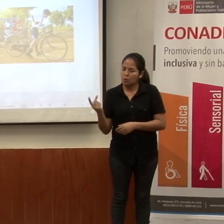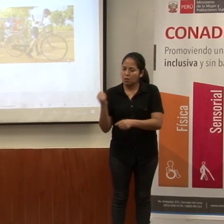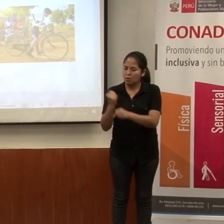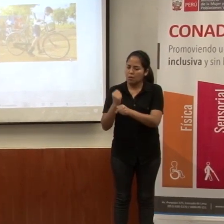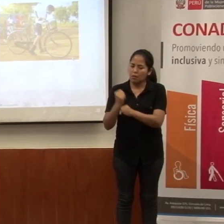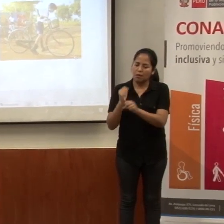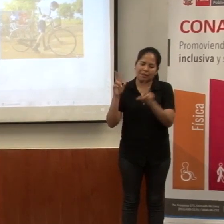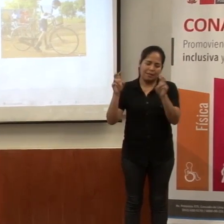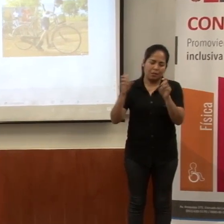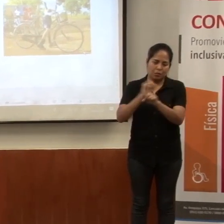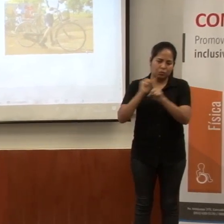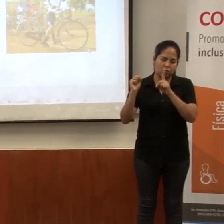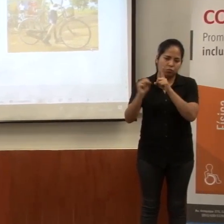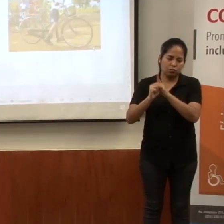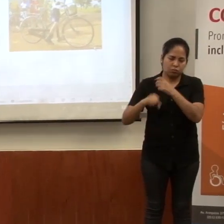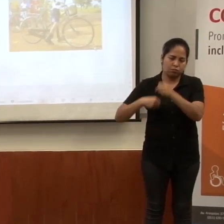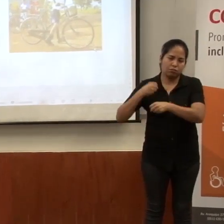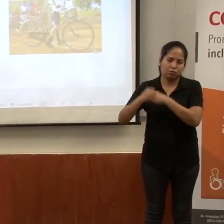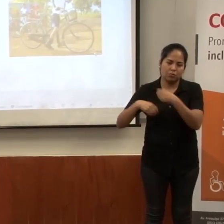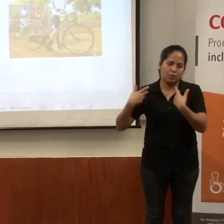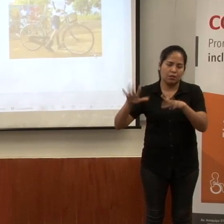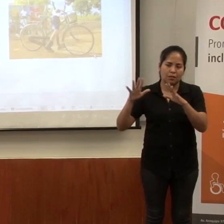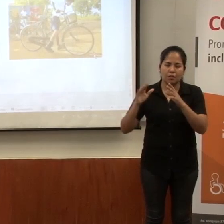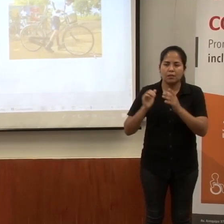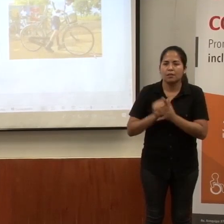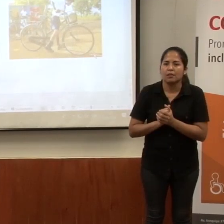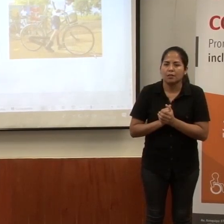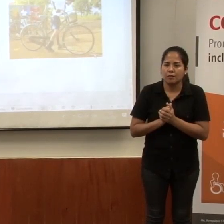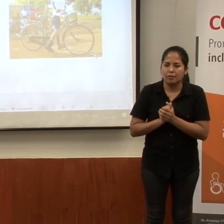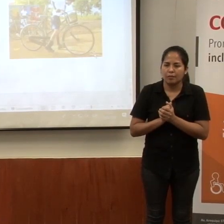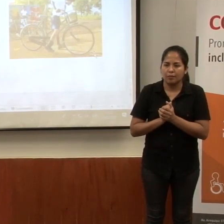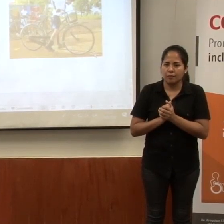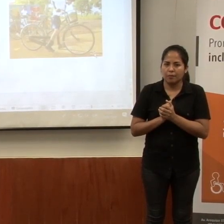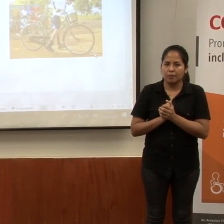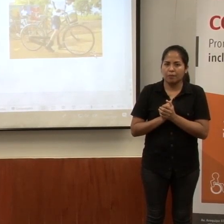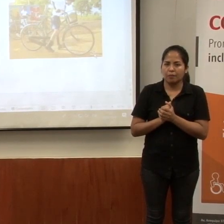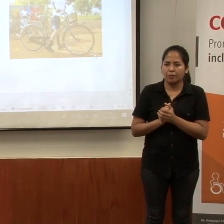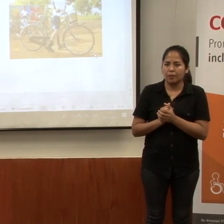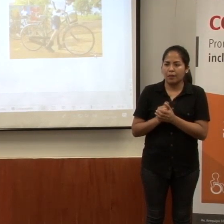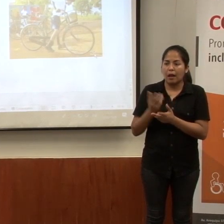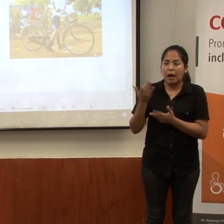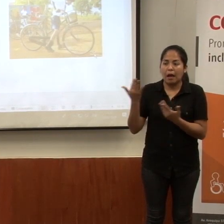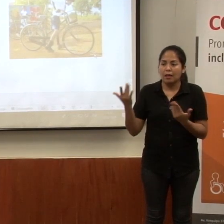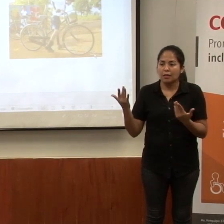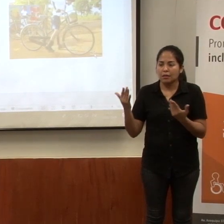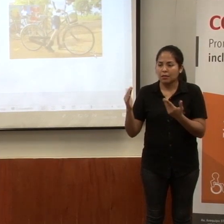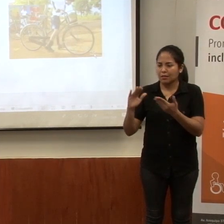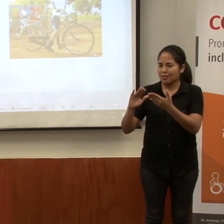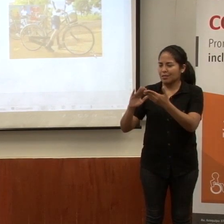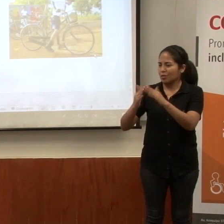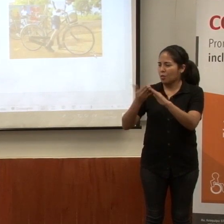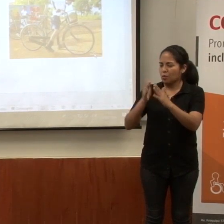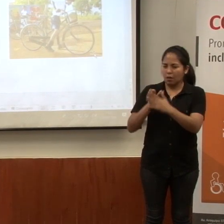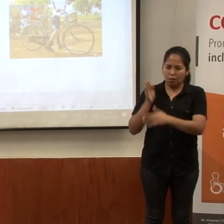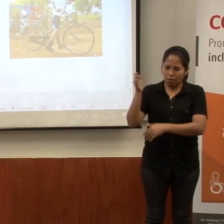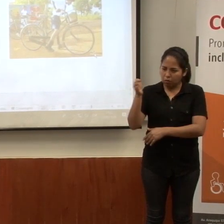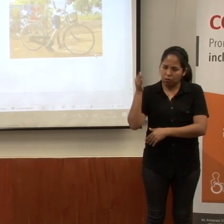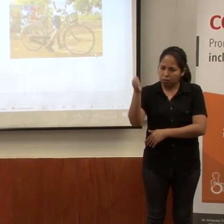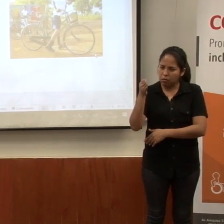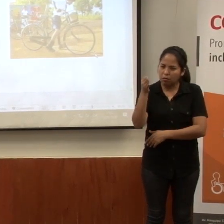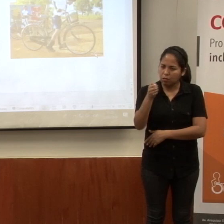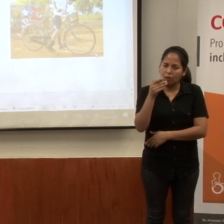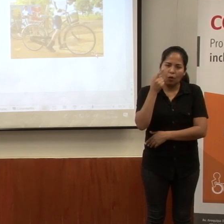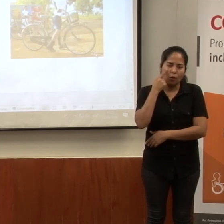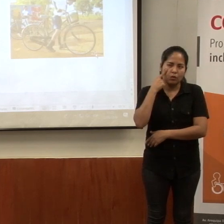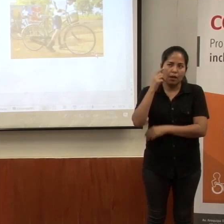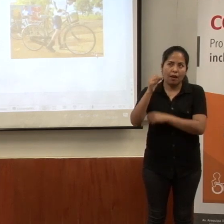sociales, larga data. No hay, creo, lo que se llamaba antes pueblo joven que no hayamos estado presentes, ¿no?, en los